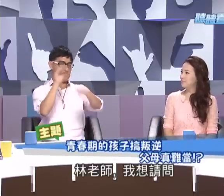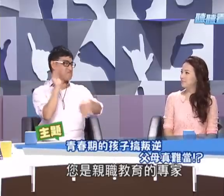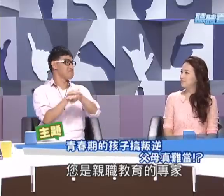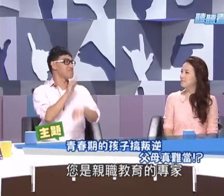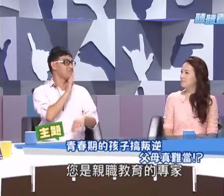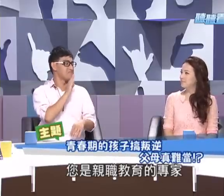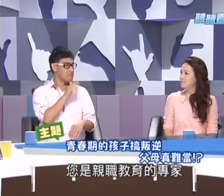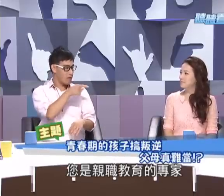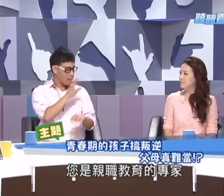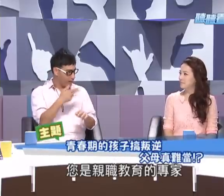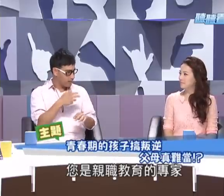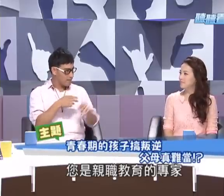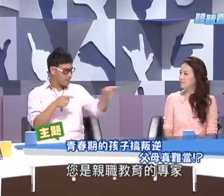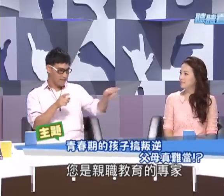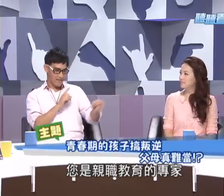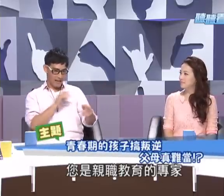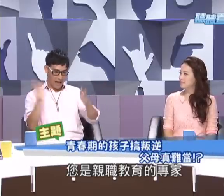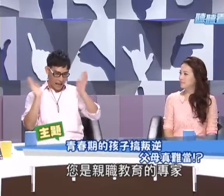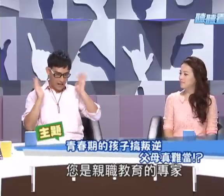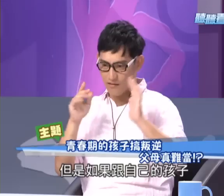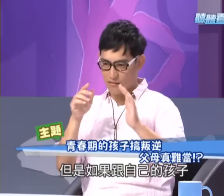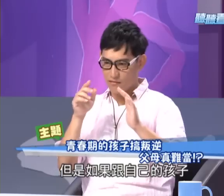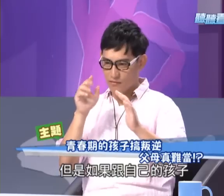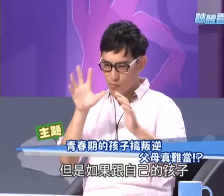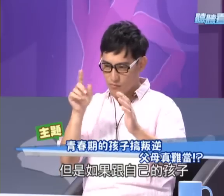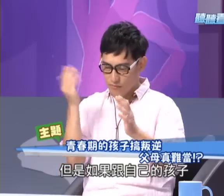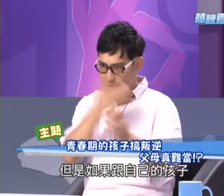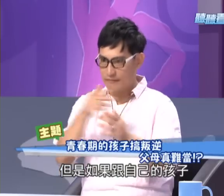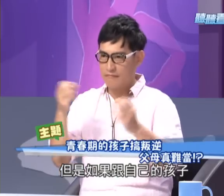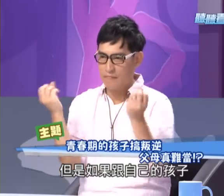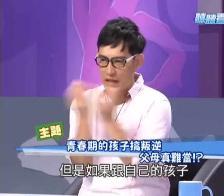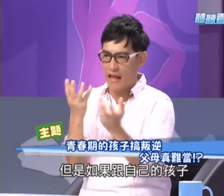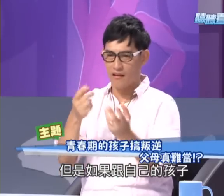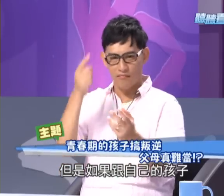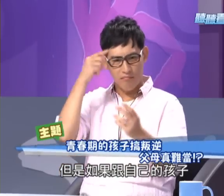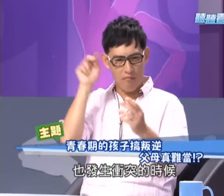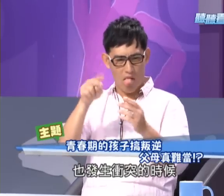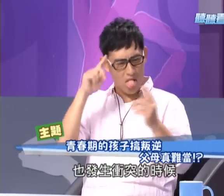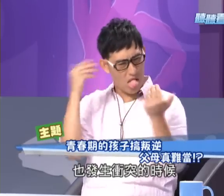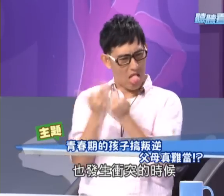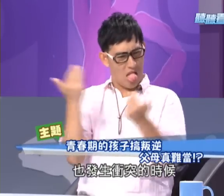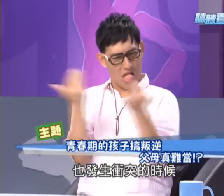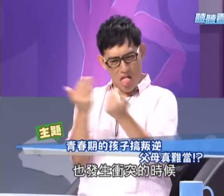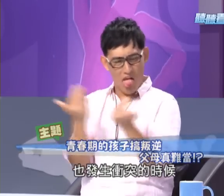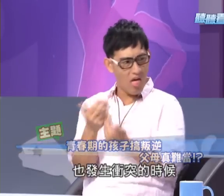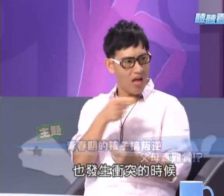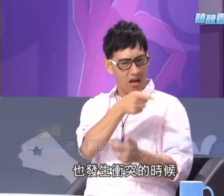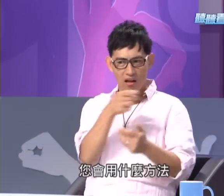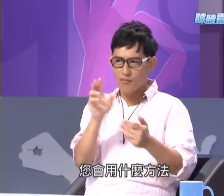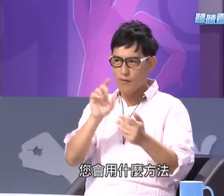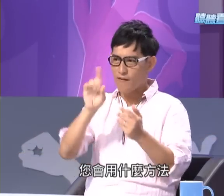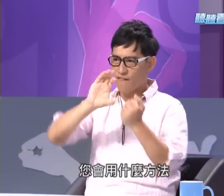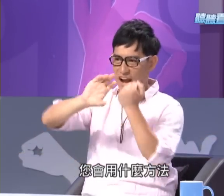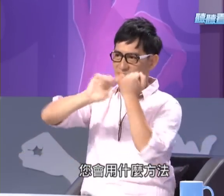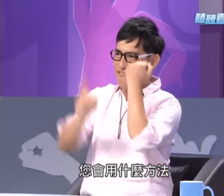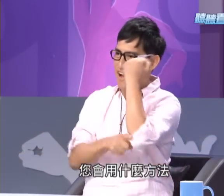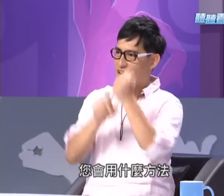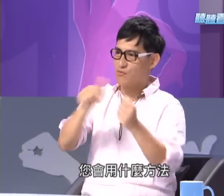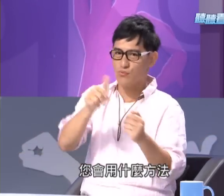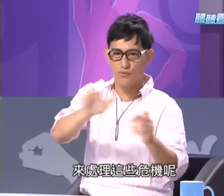是亲职教育的专家，但是如果跟自己的孩子也发生冲突的时候，您会用什么方法来处